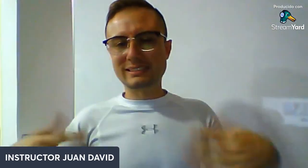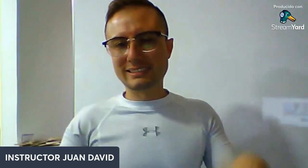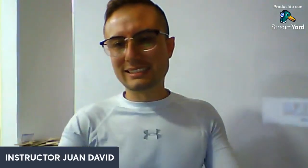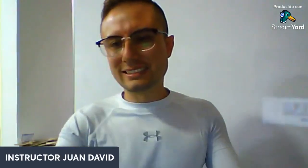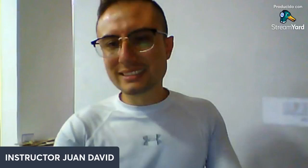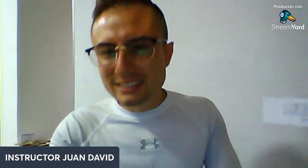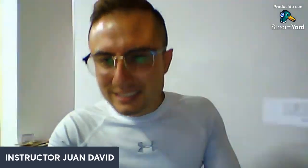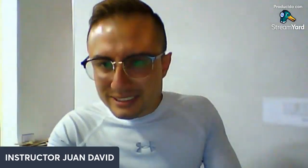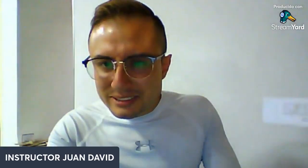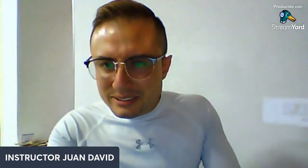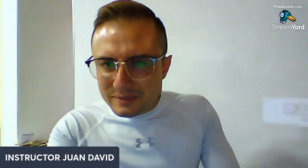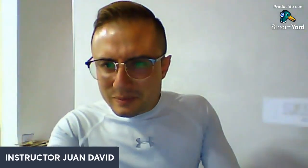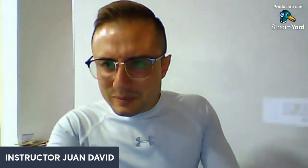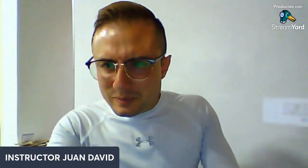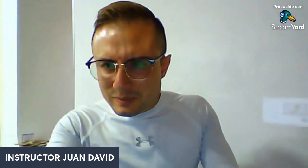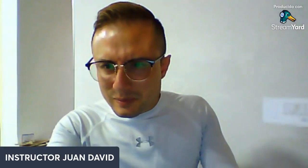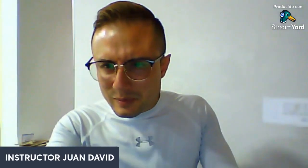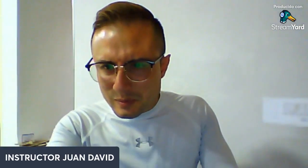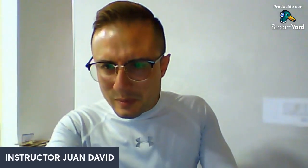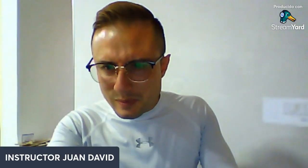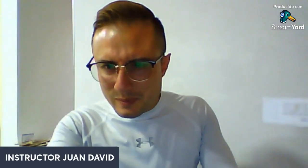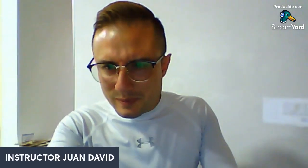ustedes están este acalorado o este lluvioso